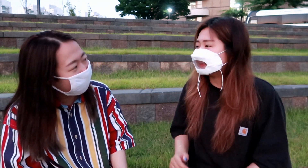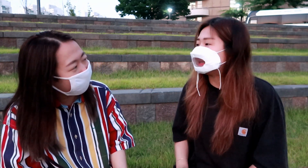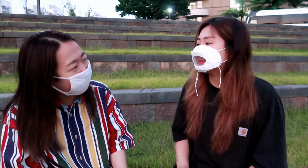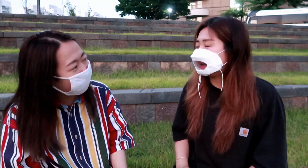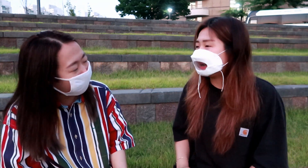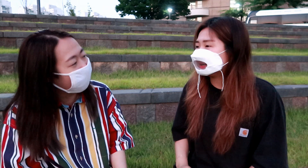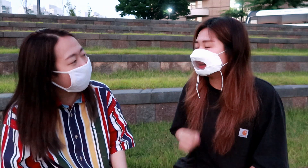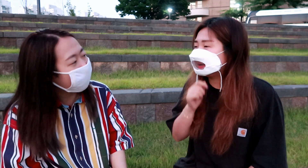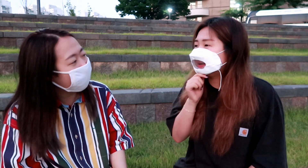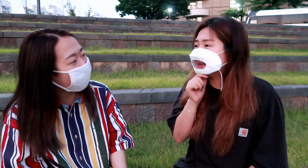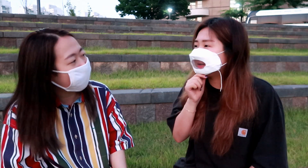마지막. 네.